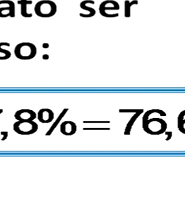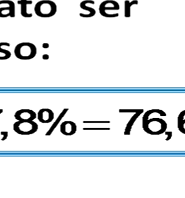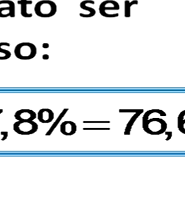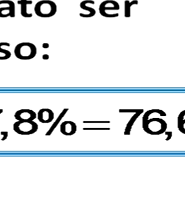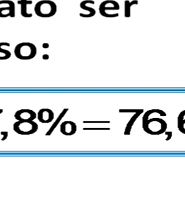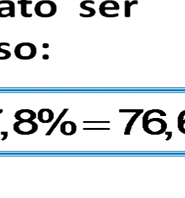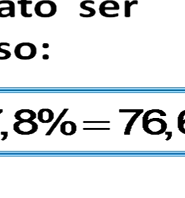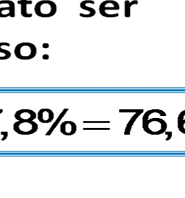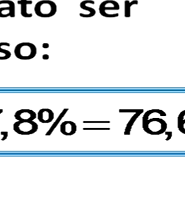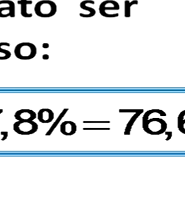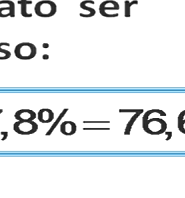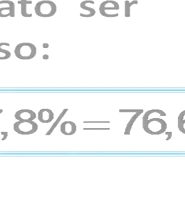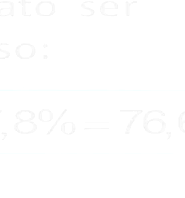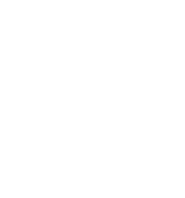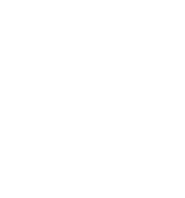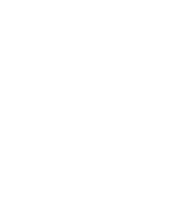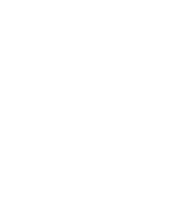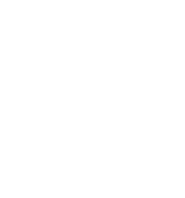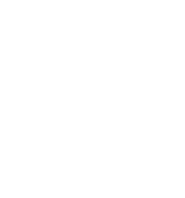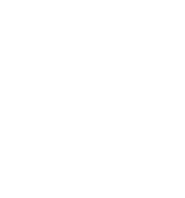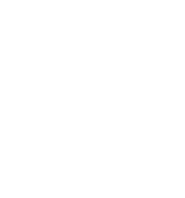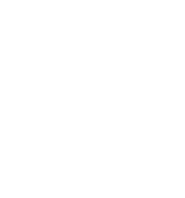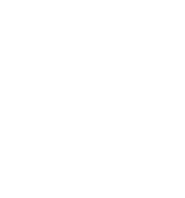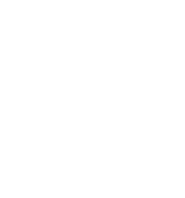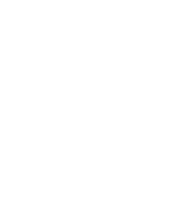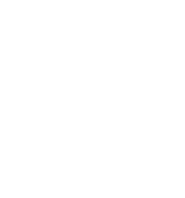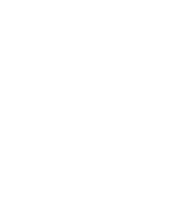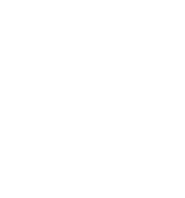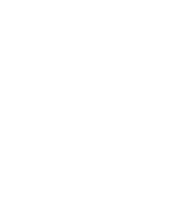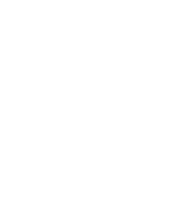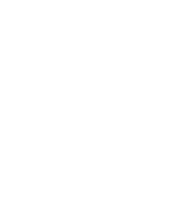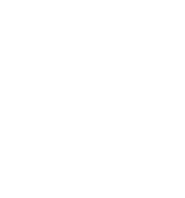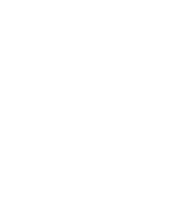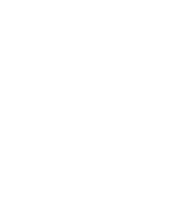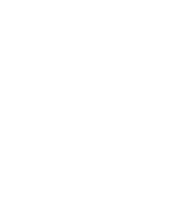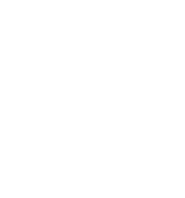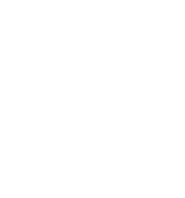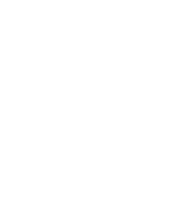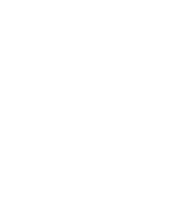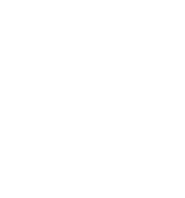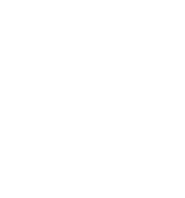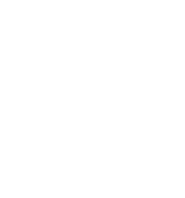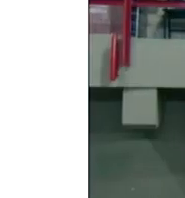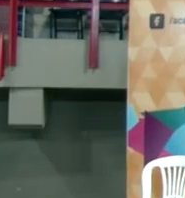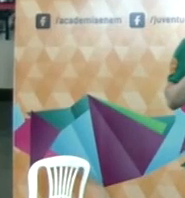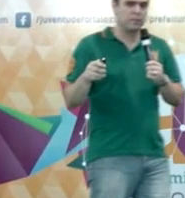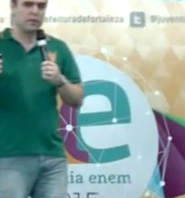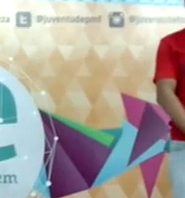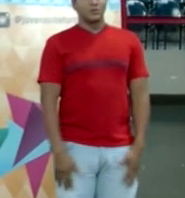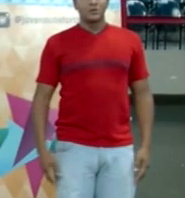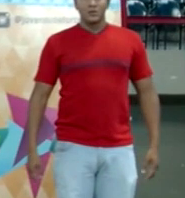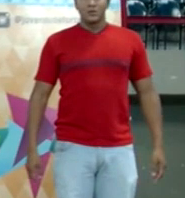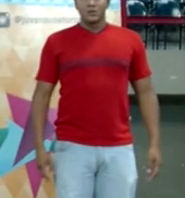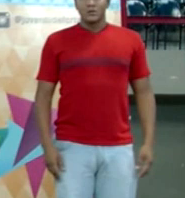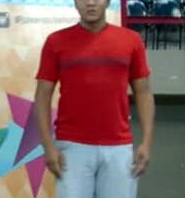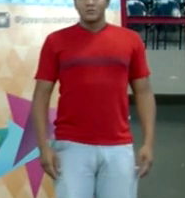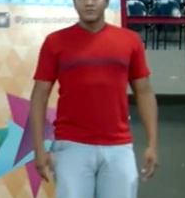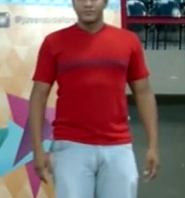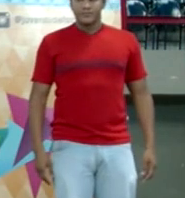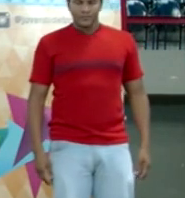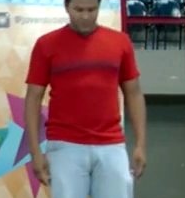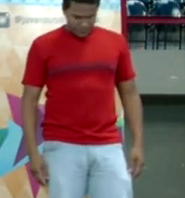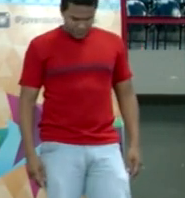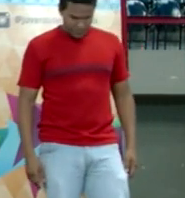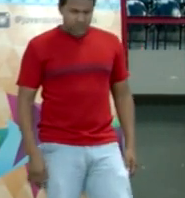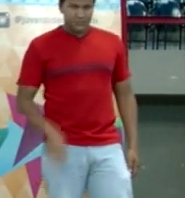76,6, resposta da questão, letra E. Tá certo? Resposta da questão, letra E. Tá.